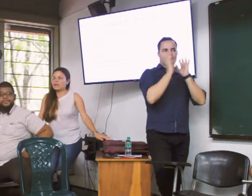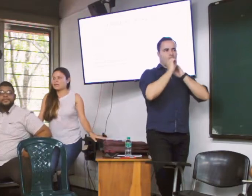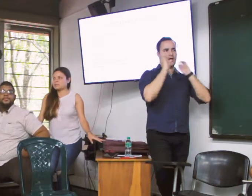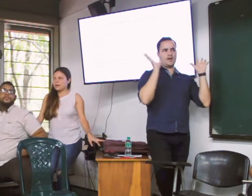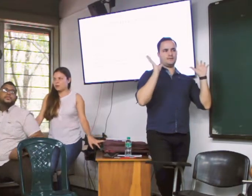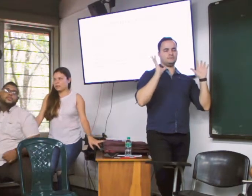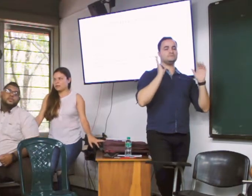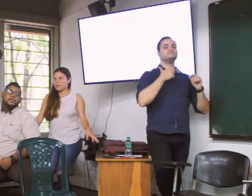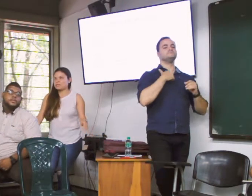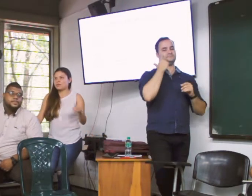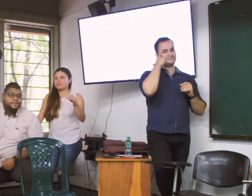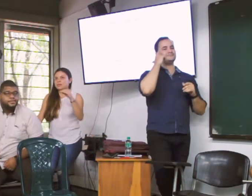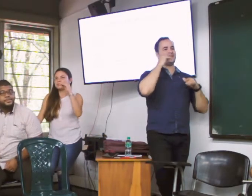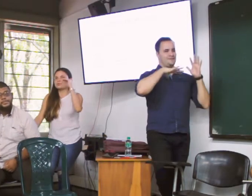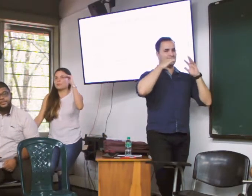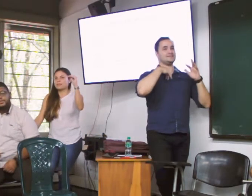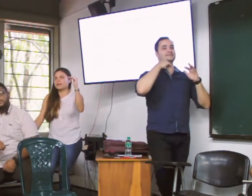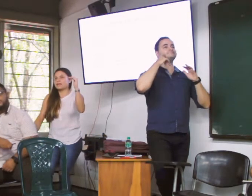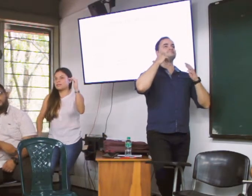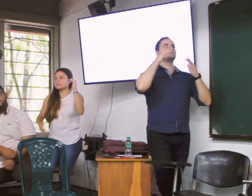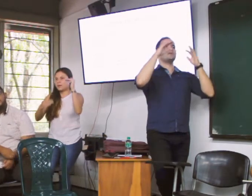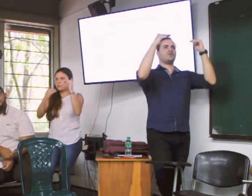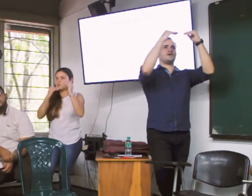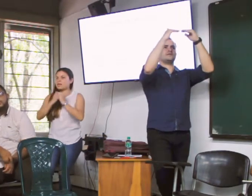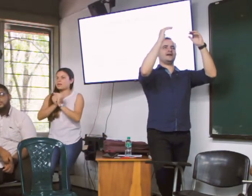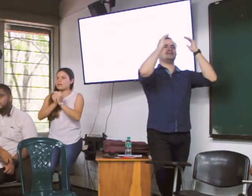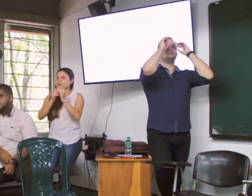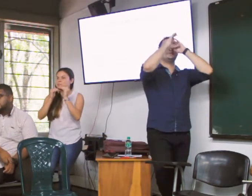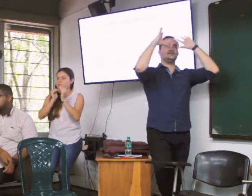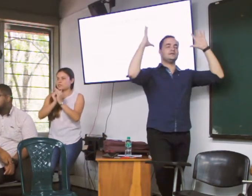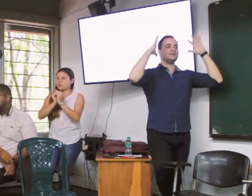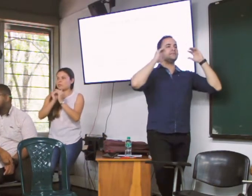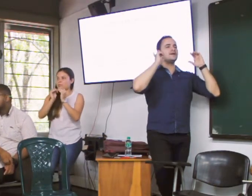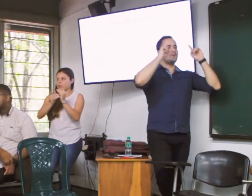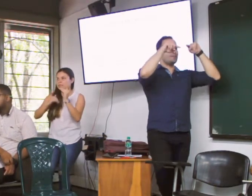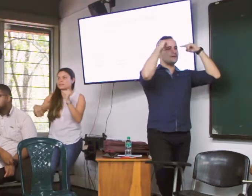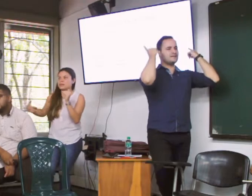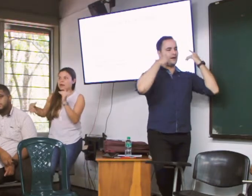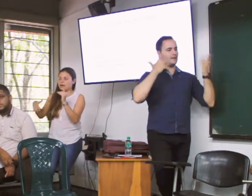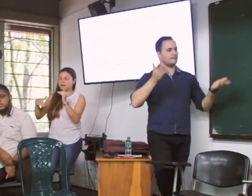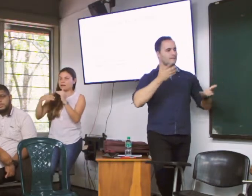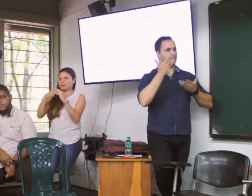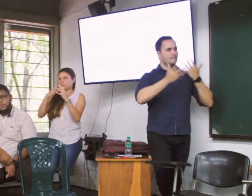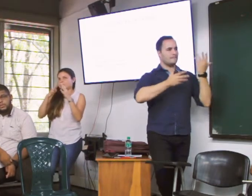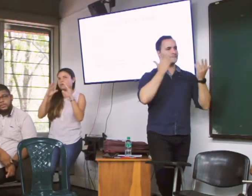igualdad alcanzable, y es que no tenemos una meta de decir, sabemos que la equidad es un proceso que apunta